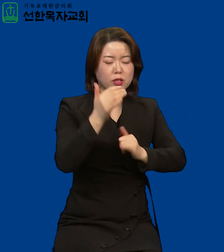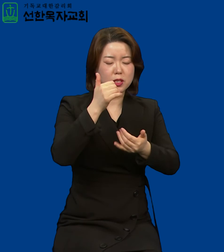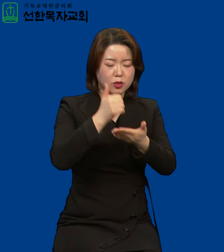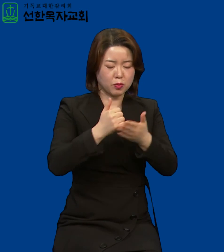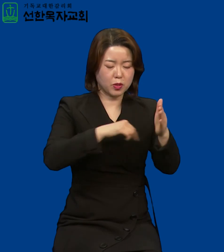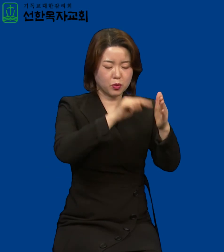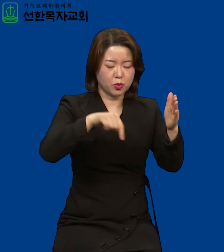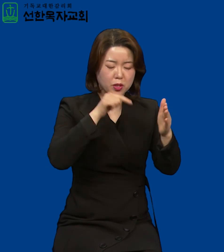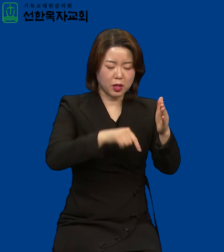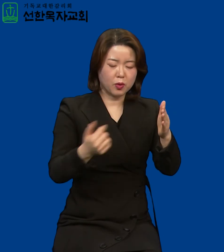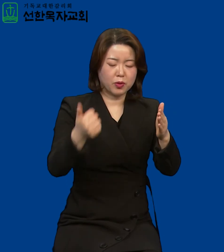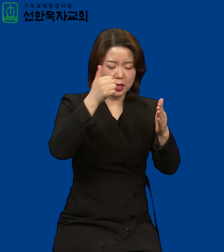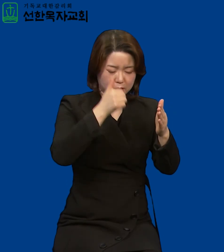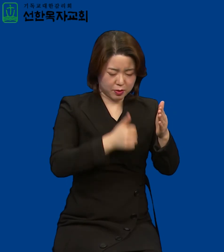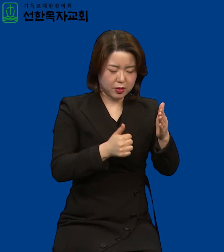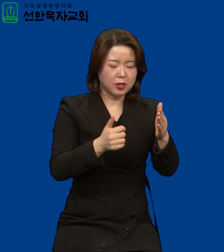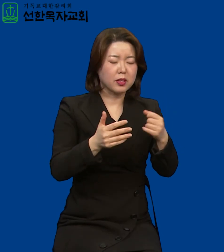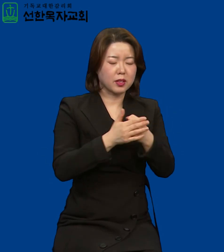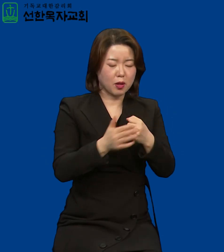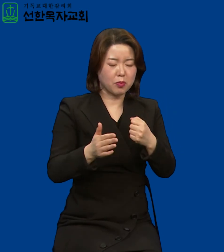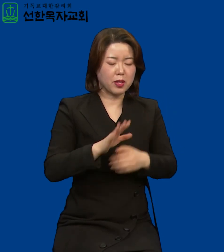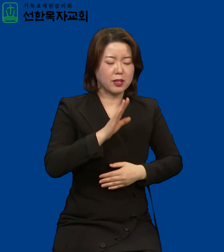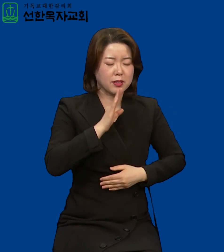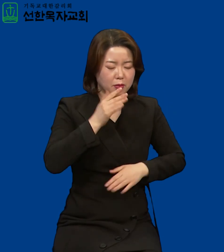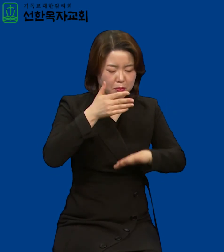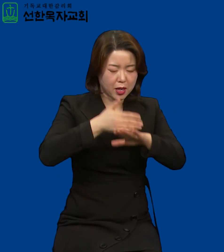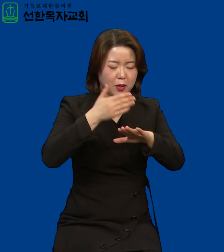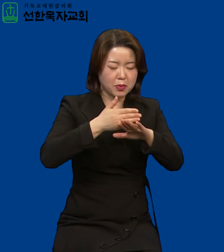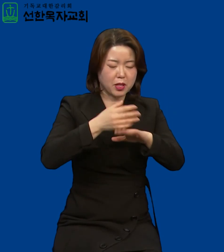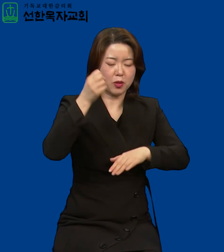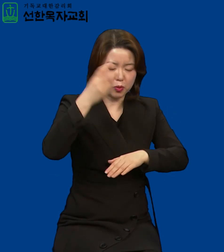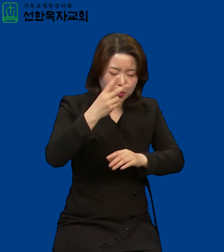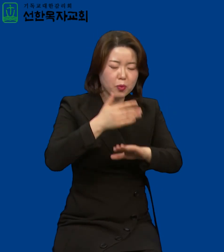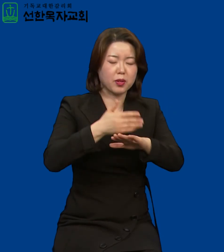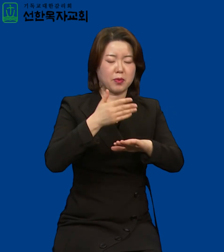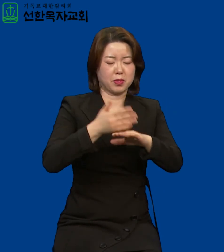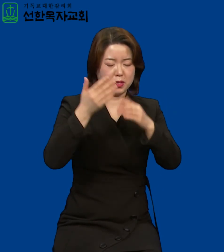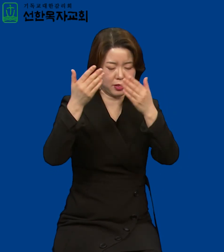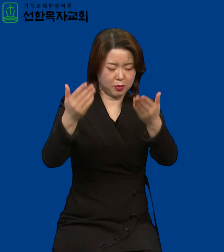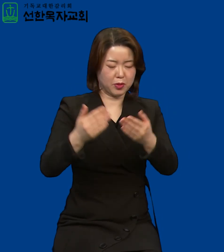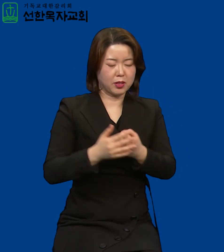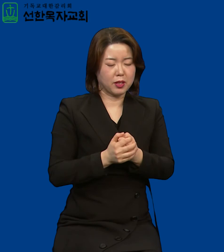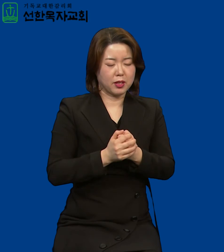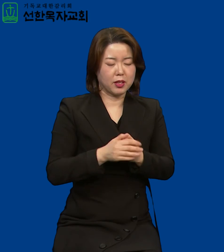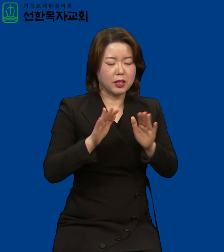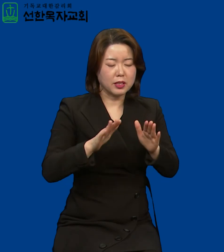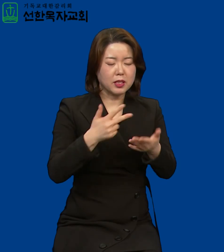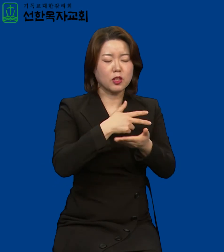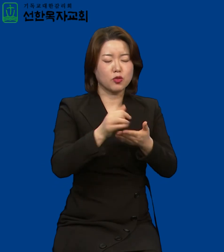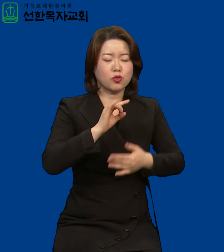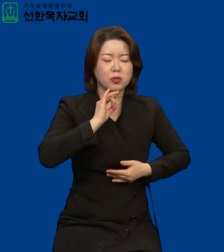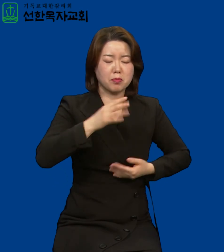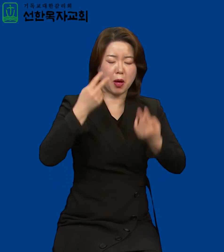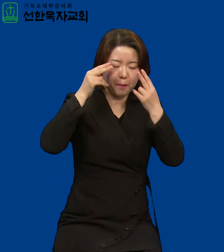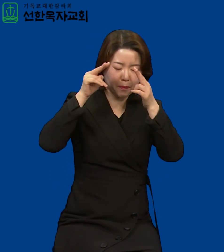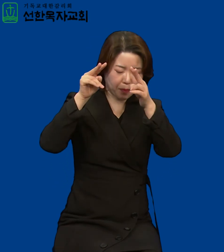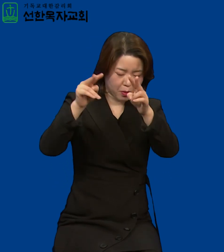가운데 계시니 너무너무 감사하고 또 감사합니다. 이제는 주님만